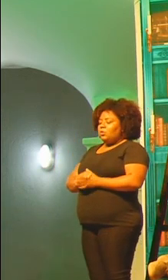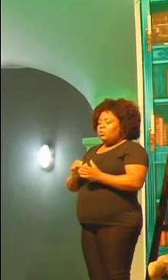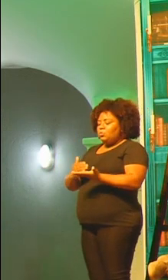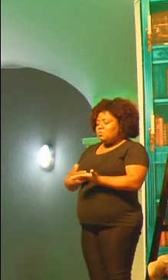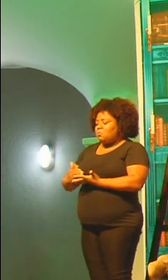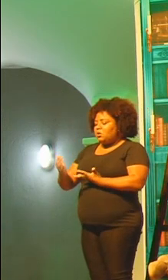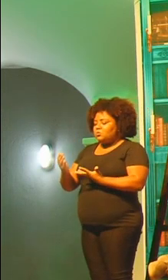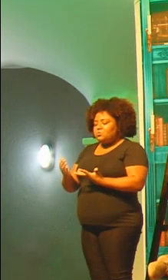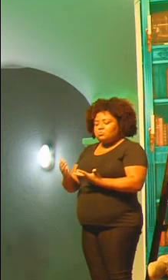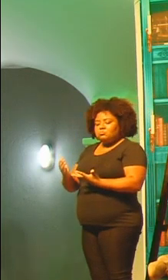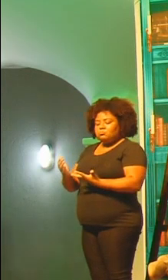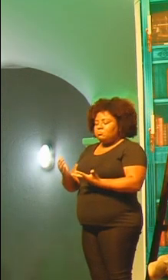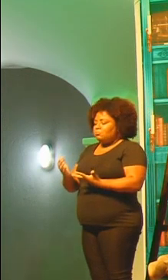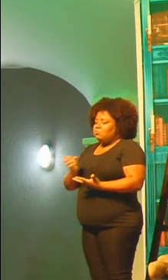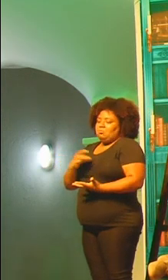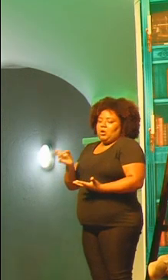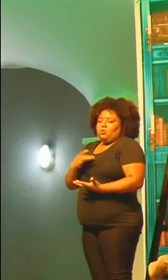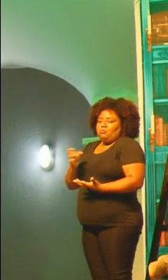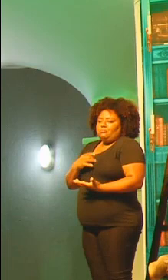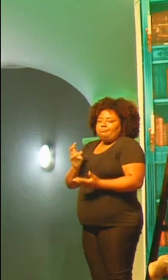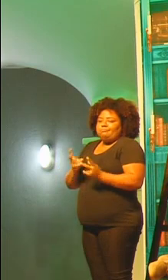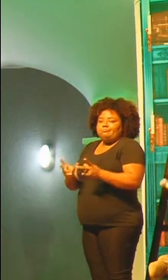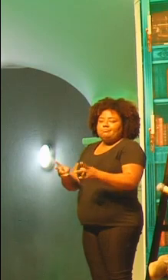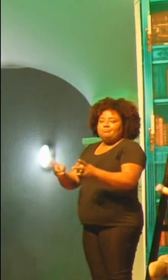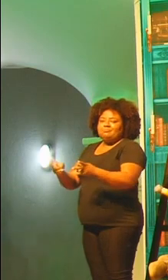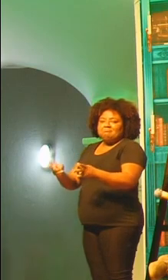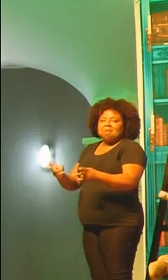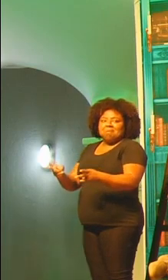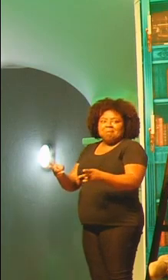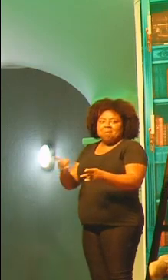tudo. Pronto, ganhou o leitor, né? Mas começa.